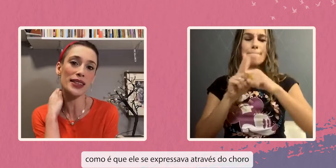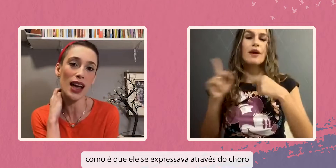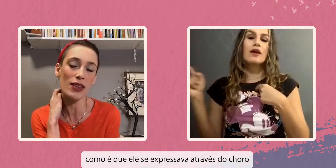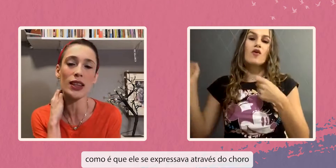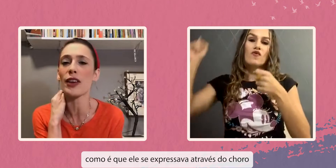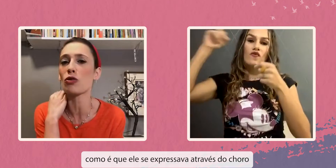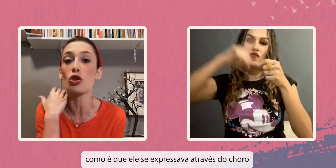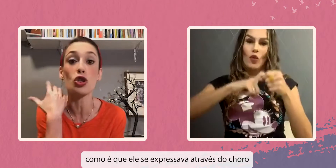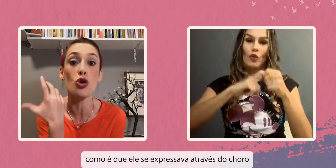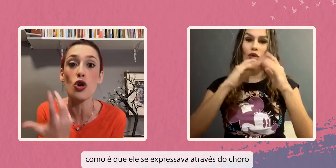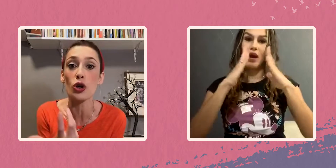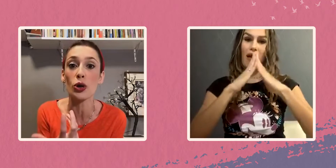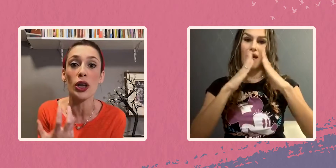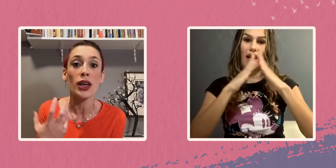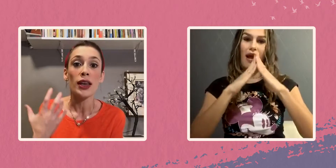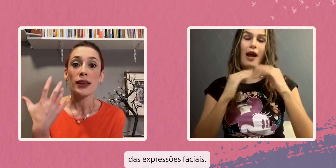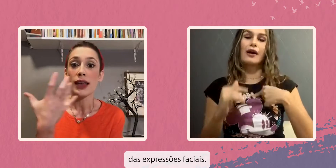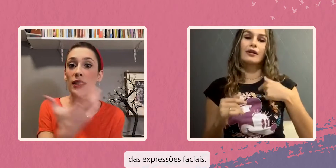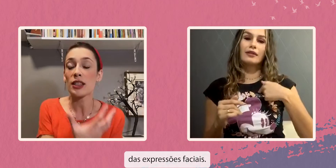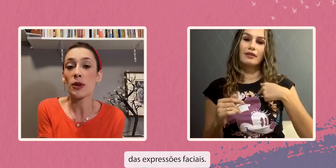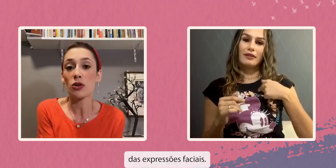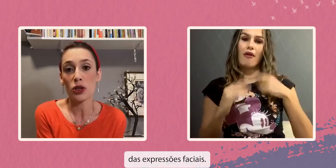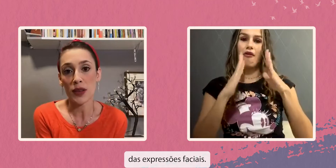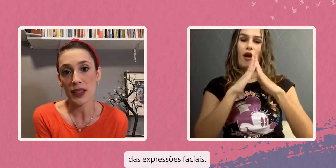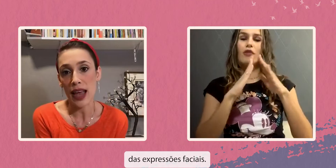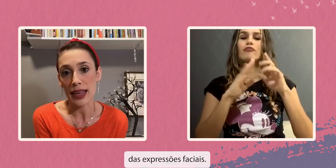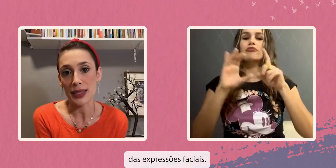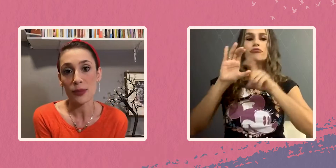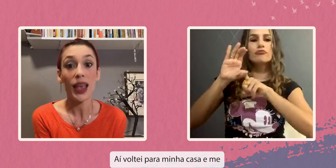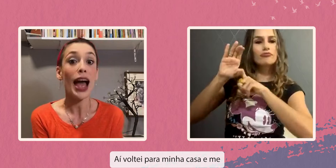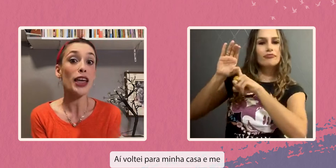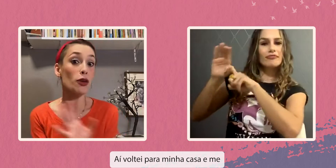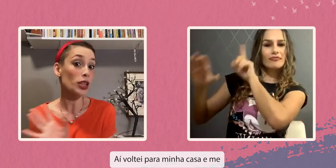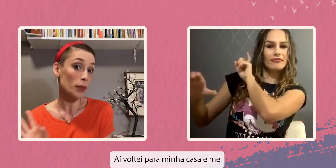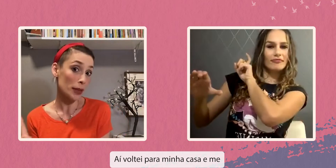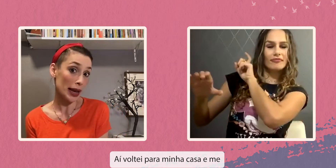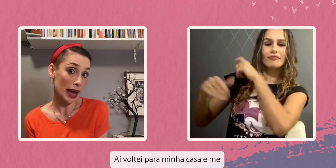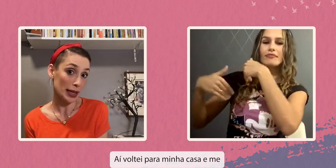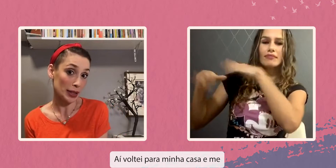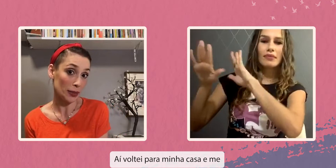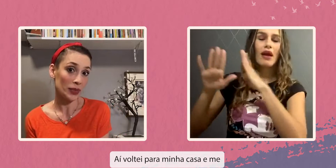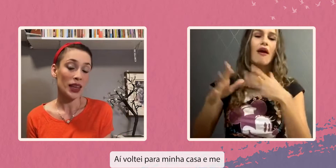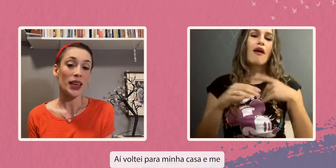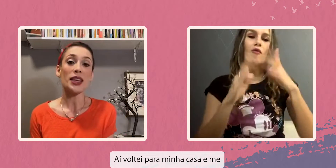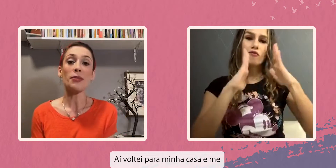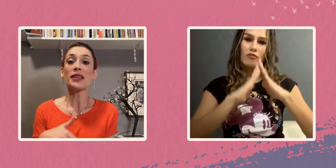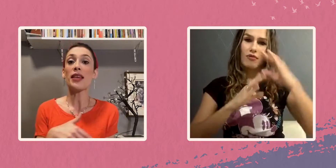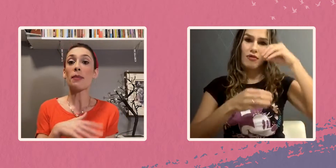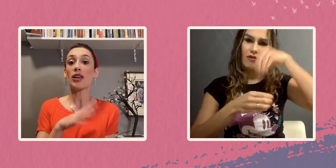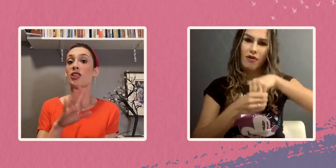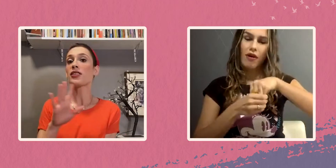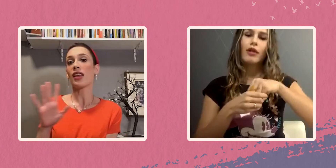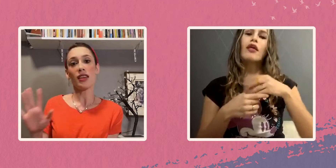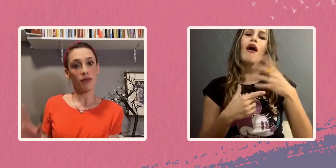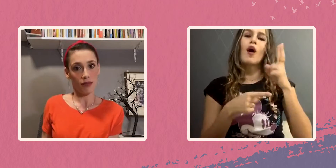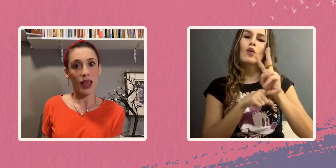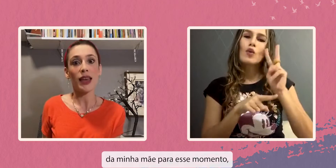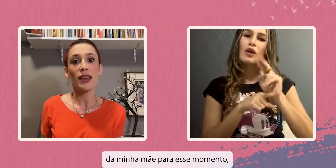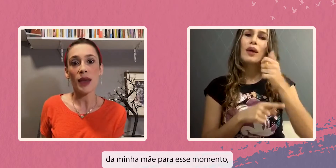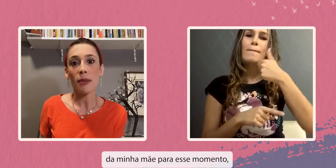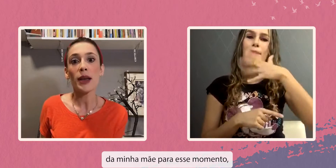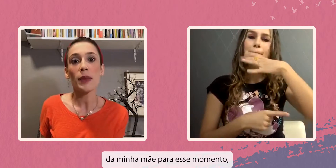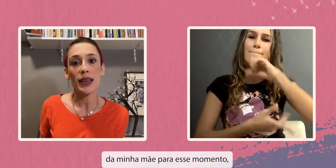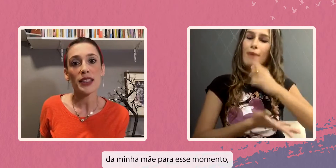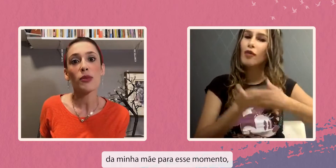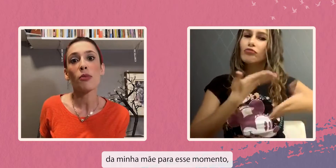eu expressava através do choro, né, das expressões faciais. Aí voltei para minha casa e me independizei, né,